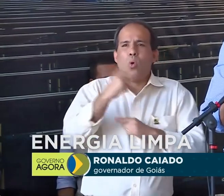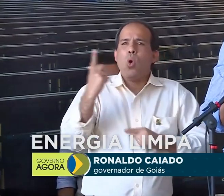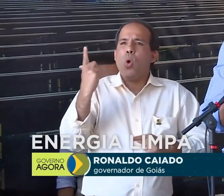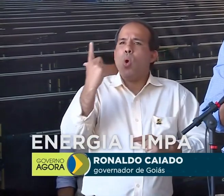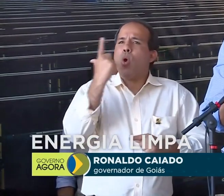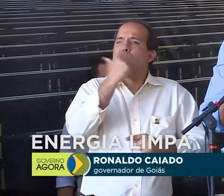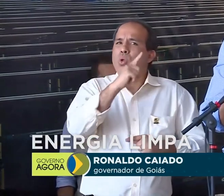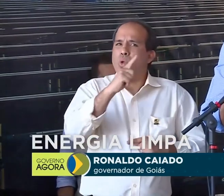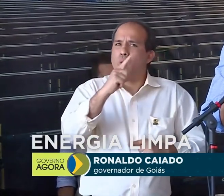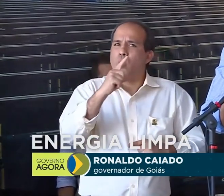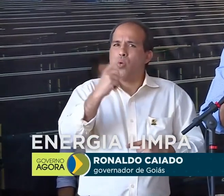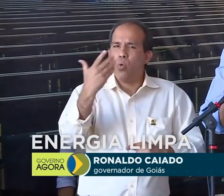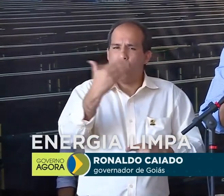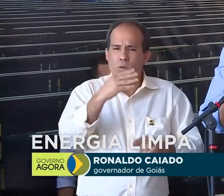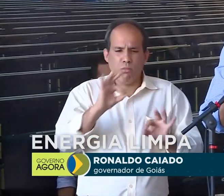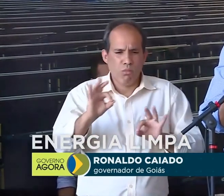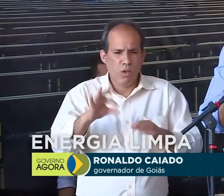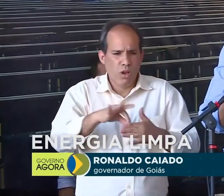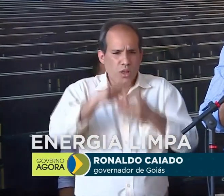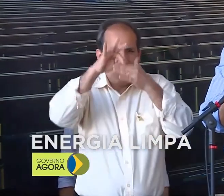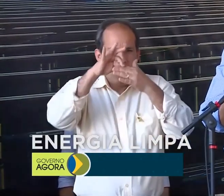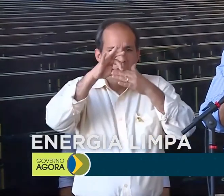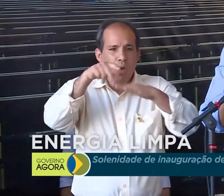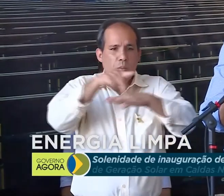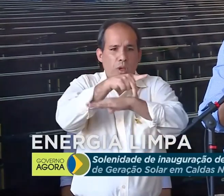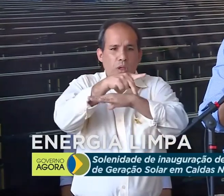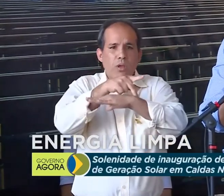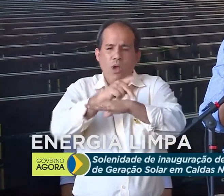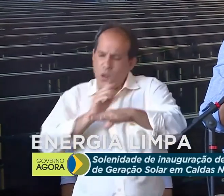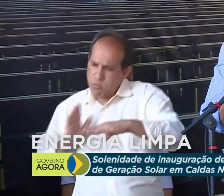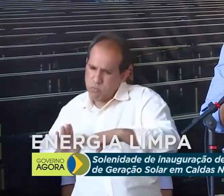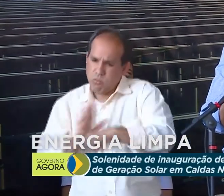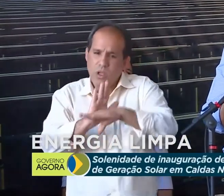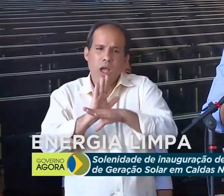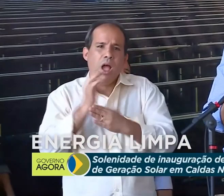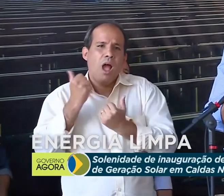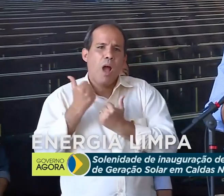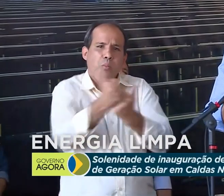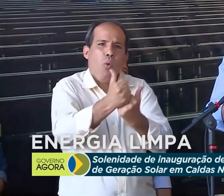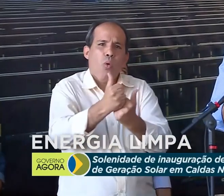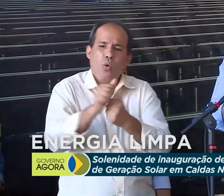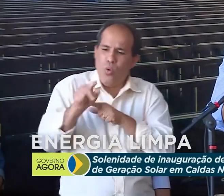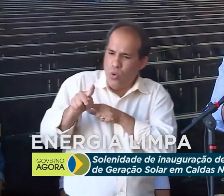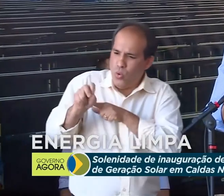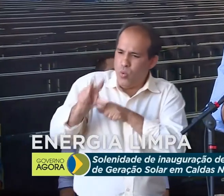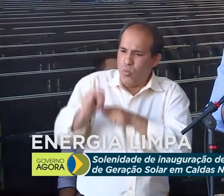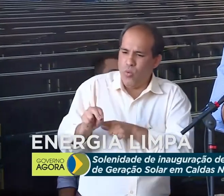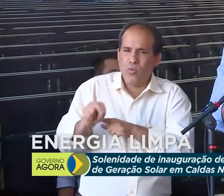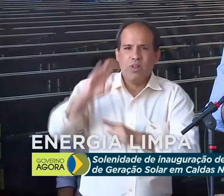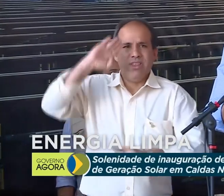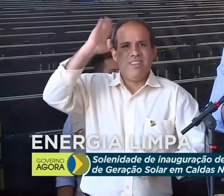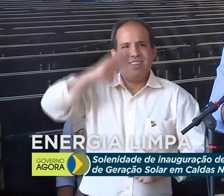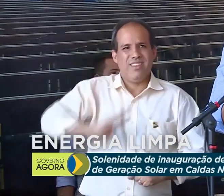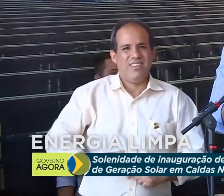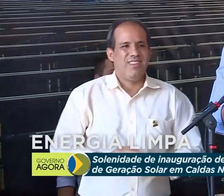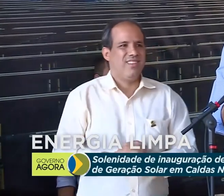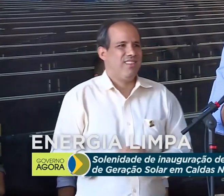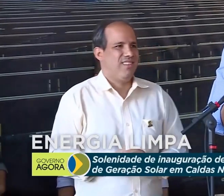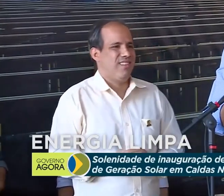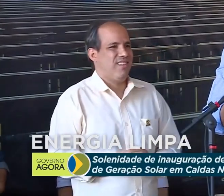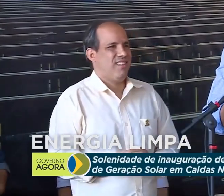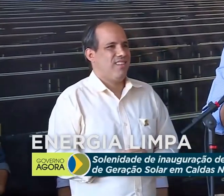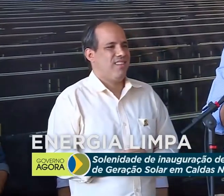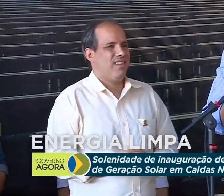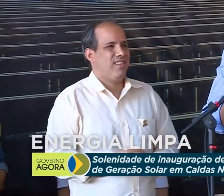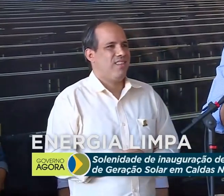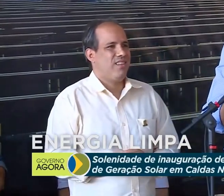governar o país com apoio da população brasileira. Vossa Excelência é um presidente que mantém